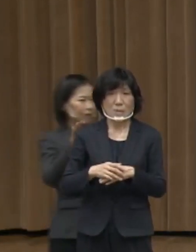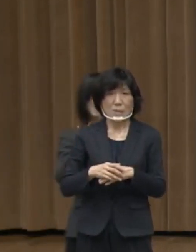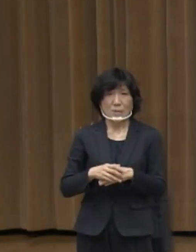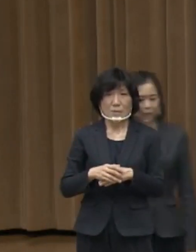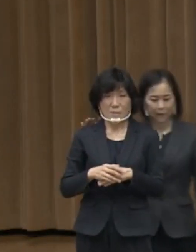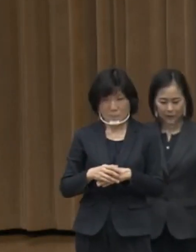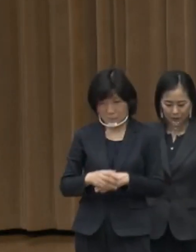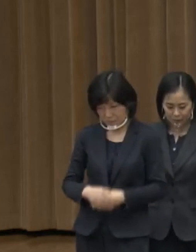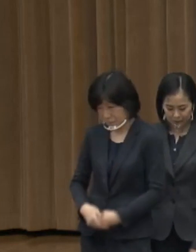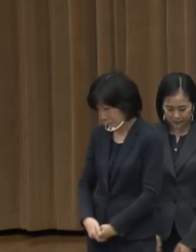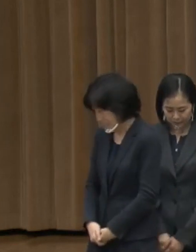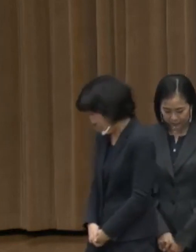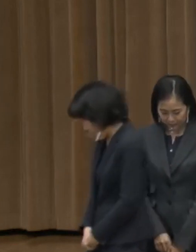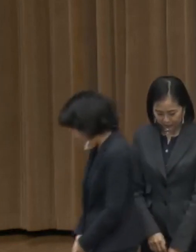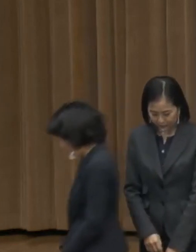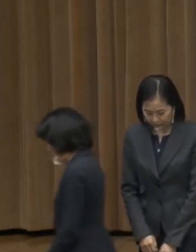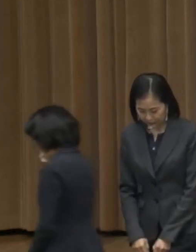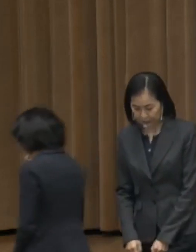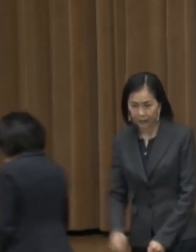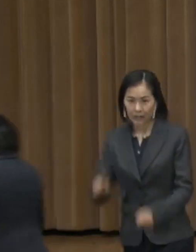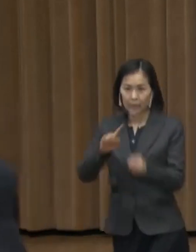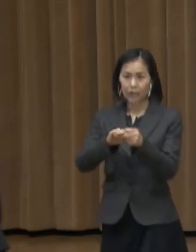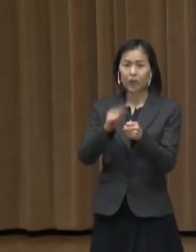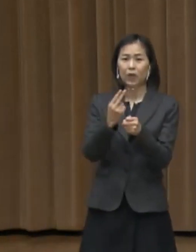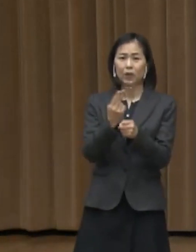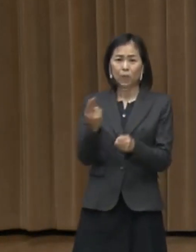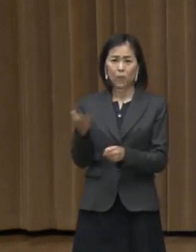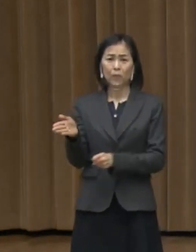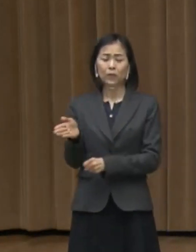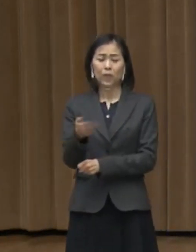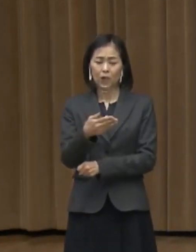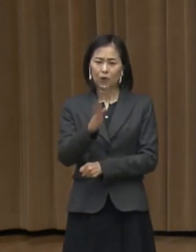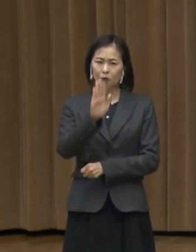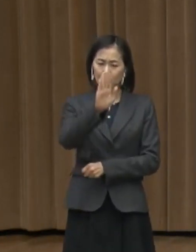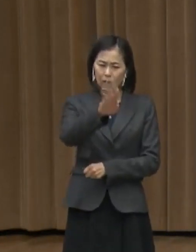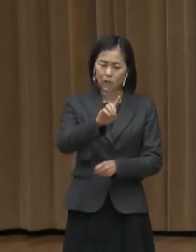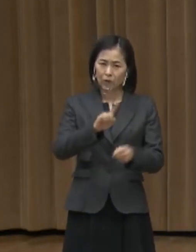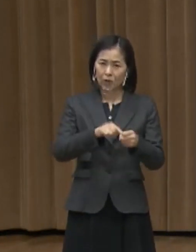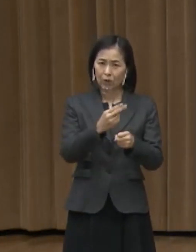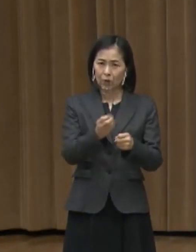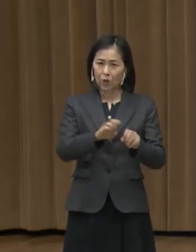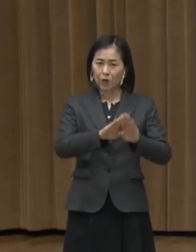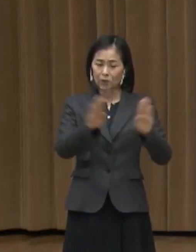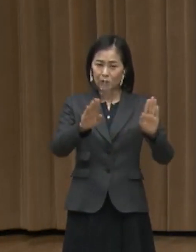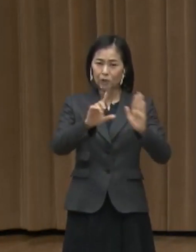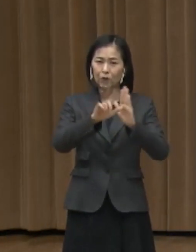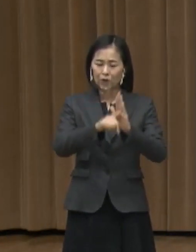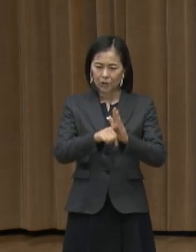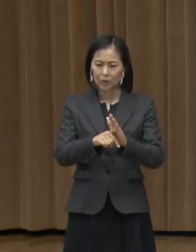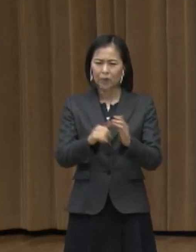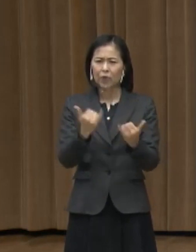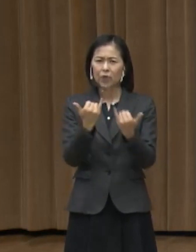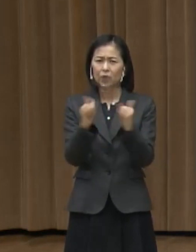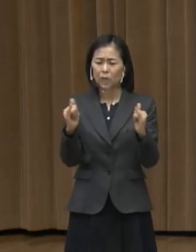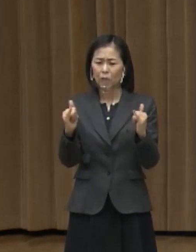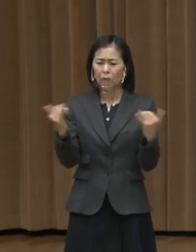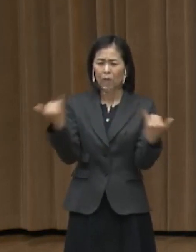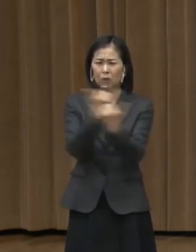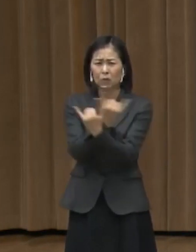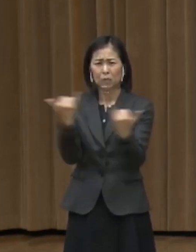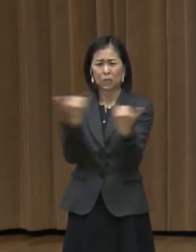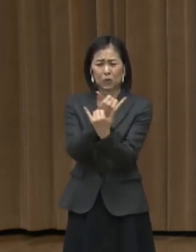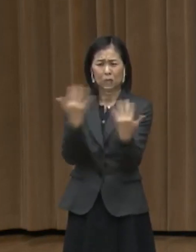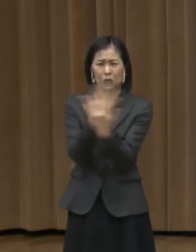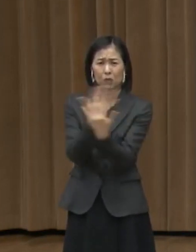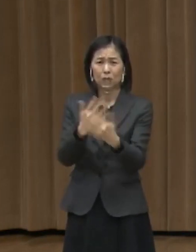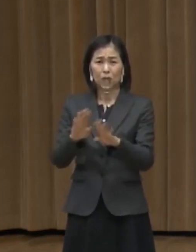度末から年度初めにかけてやっぱり人が動く時期になってこれ若干増えてくることも想像できるんですけれども県民